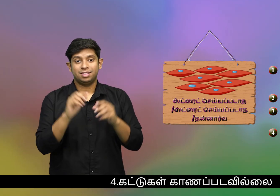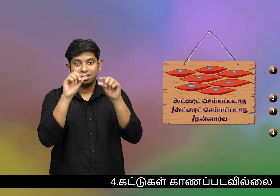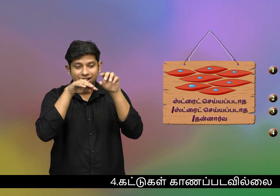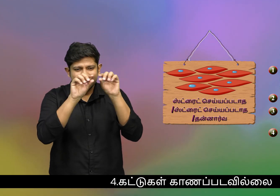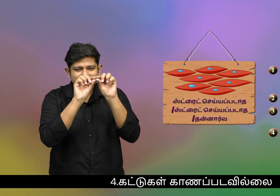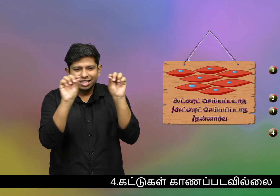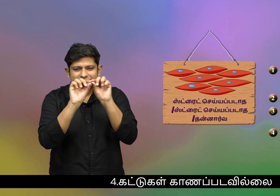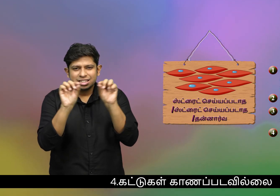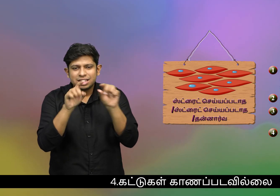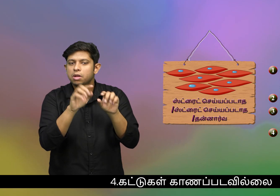கட்டுகள் காணப்படவில்லை.